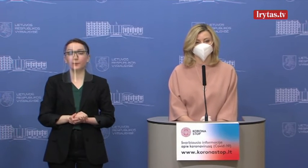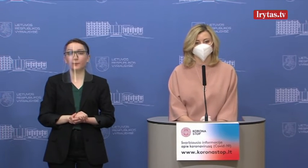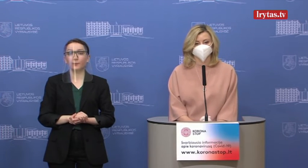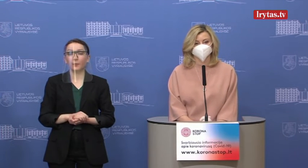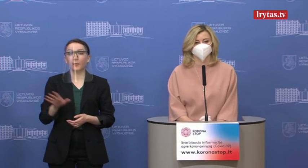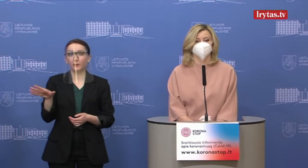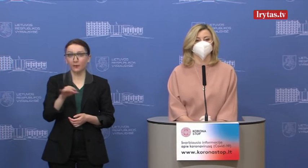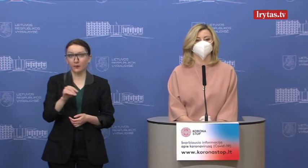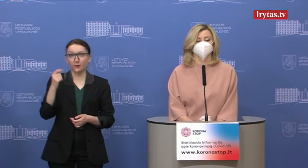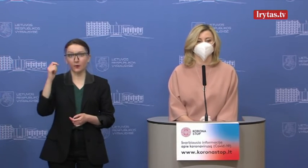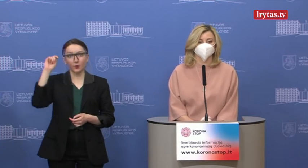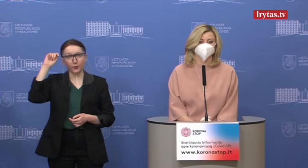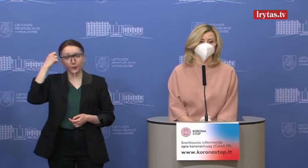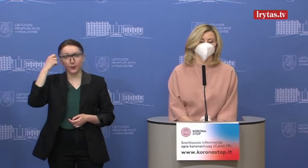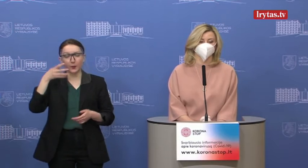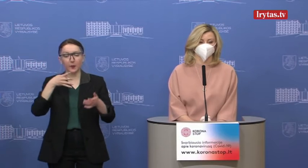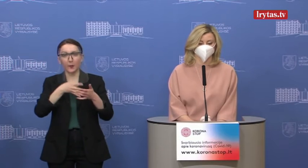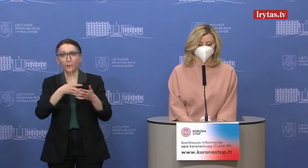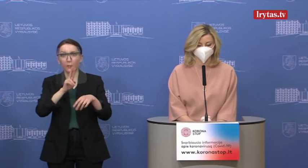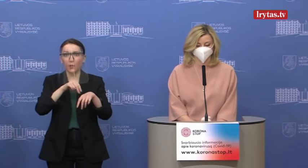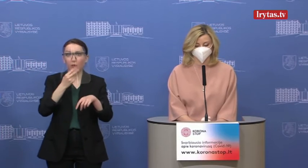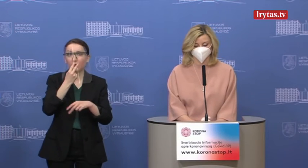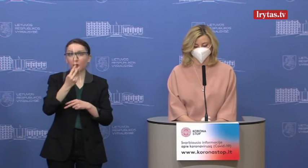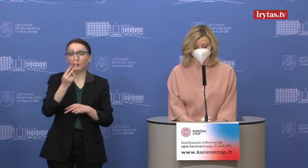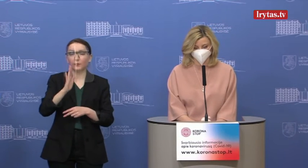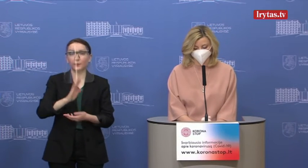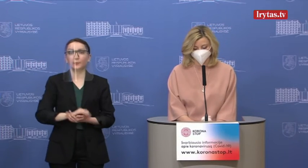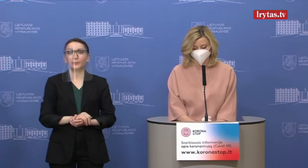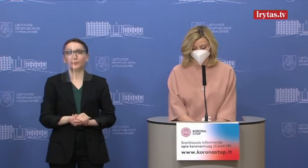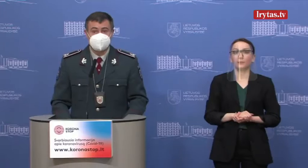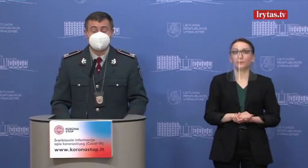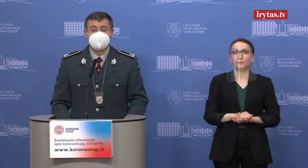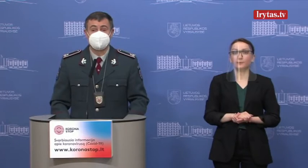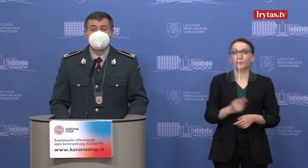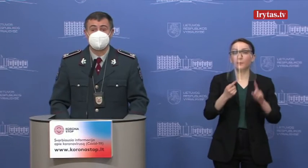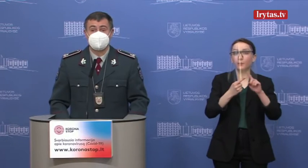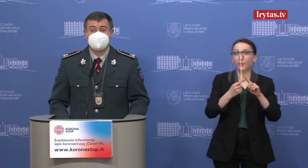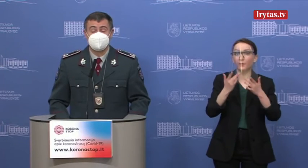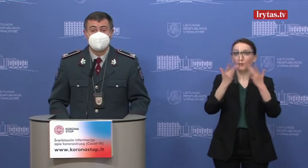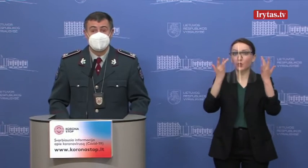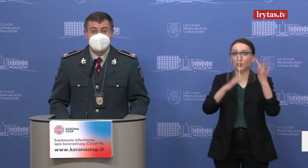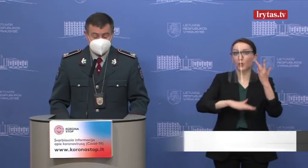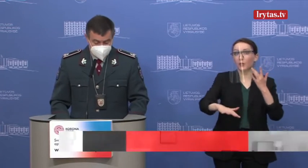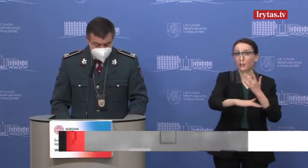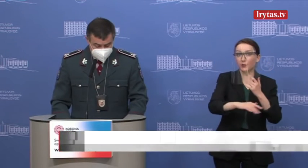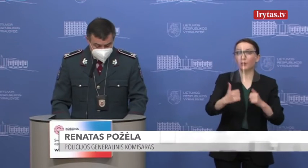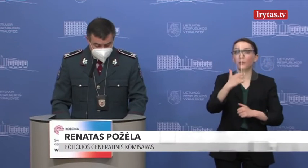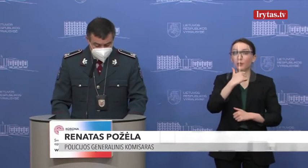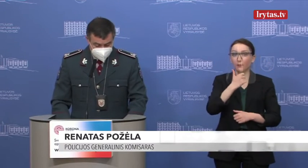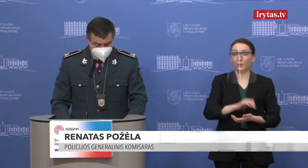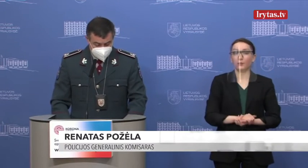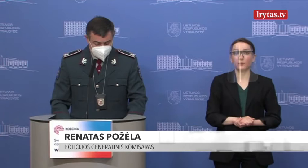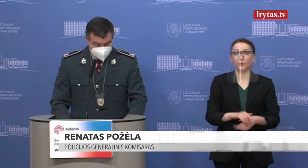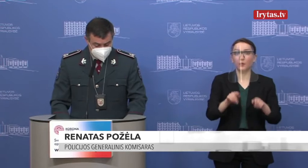Tai tos dalykus ir kontroliuos mūsų pareigūnai. Visų pirma, viešųjų erdvių